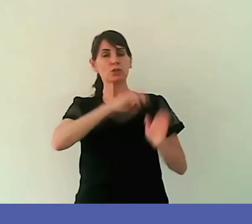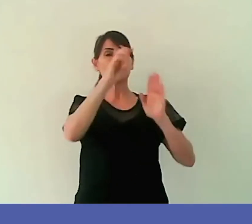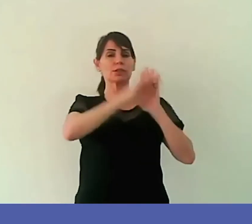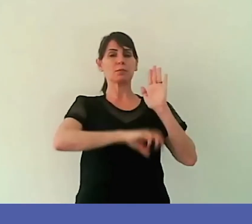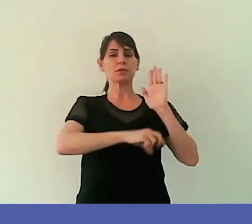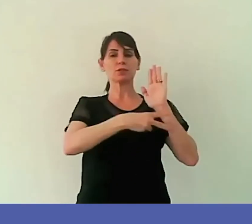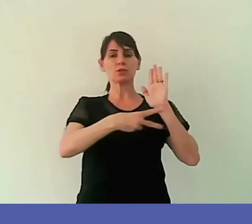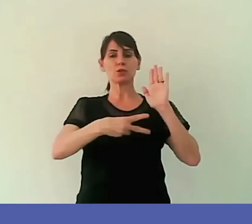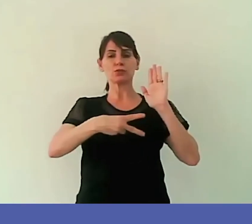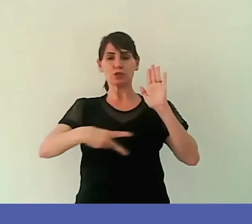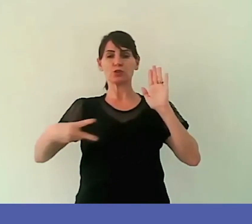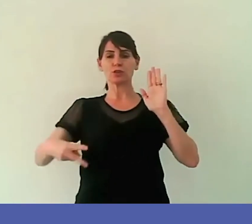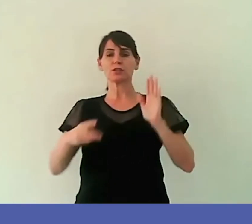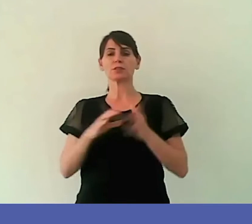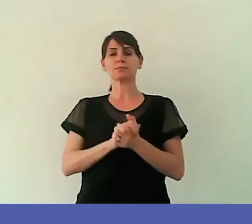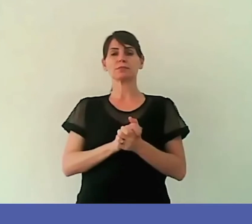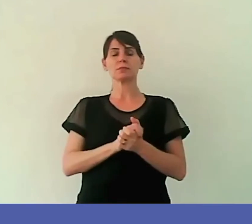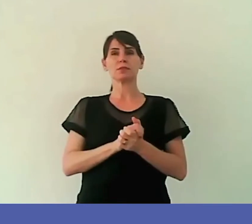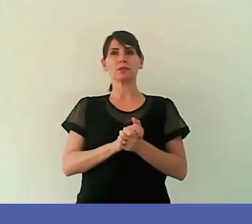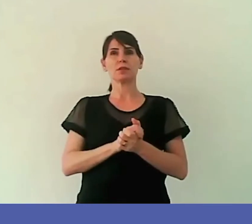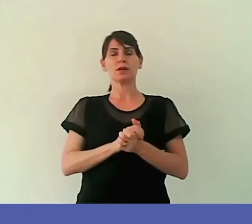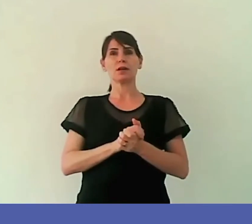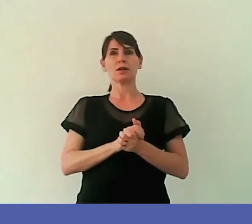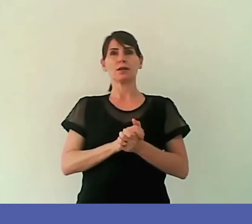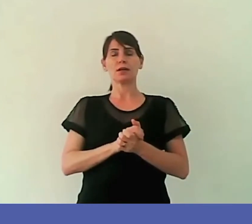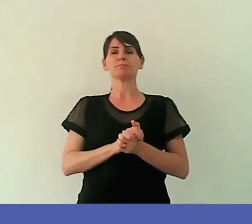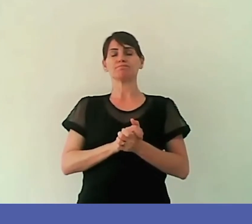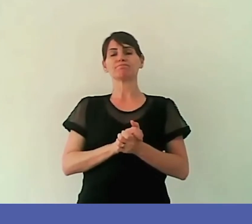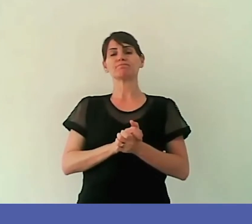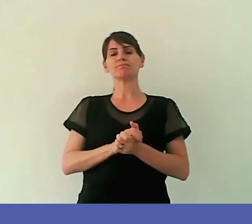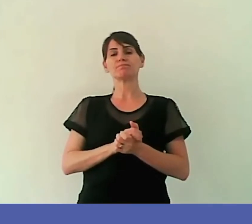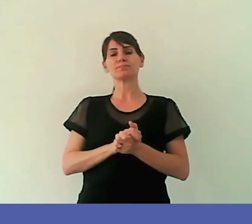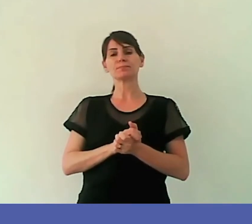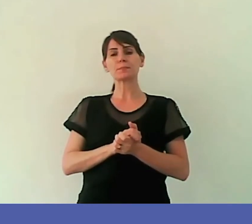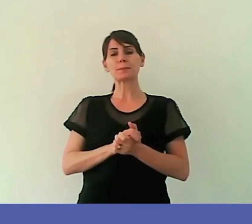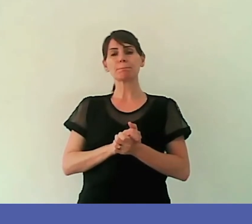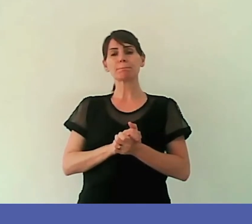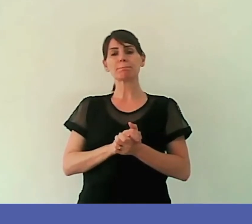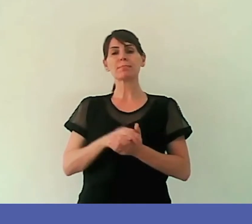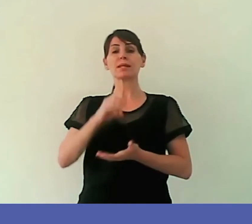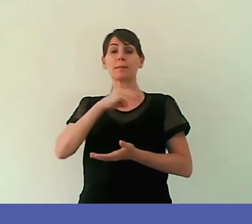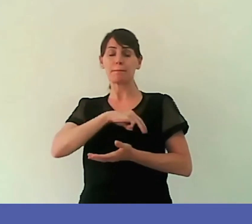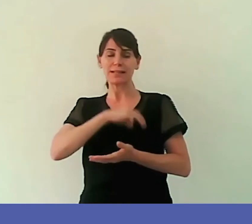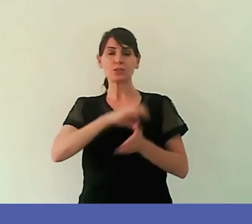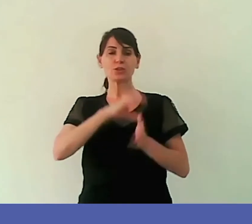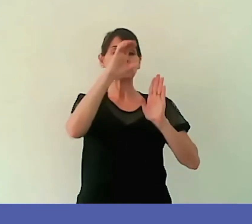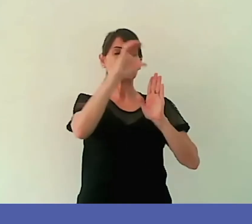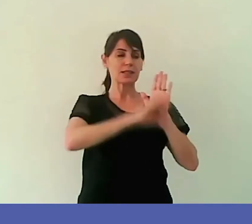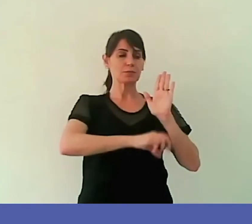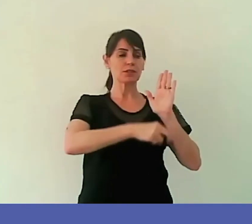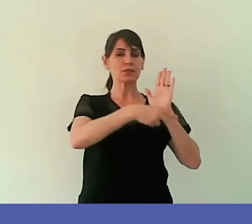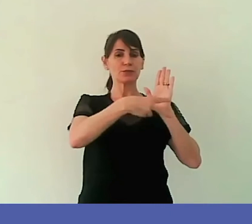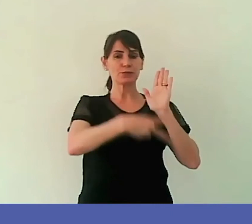22, né? É isso? Mateus 22. Vamos lá. Mateus